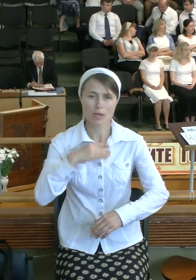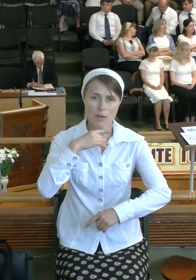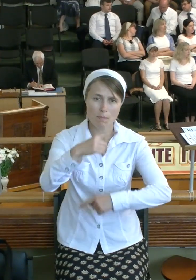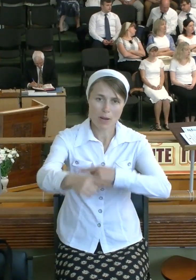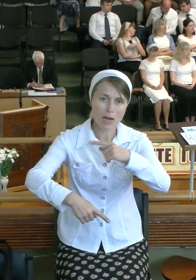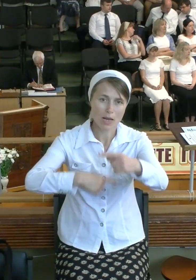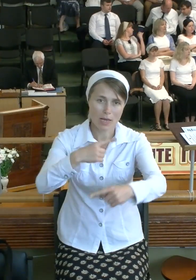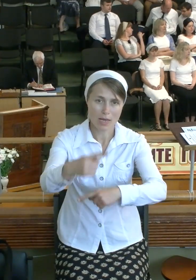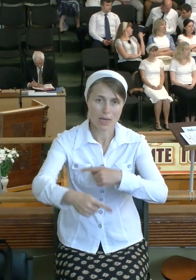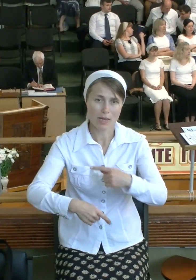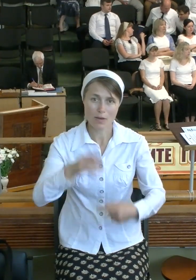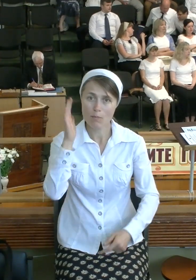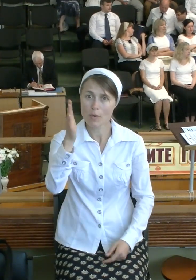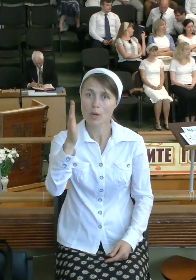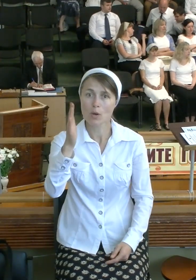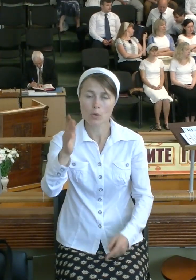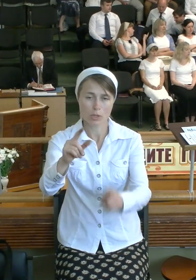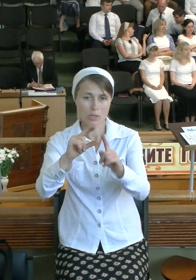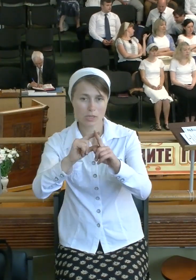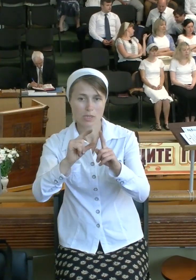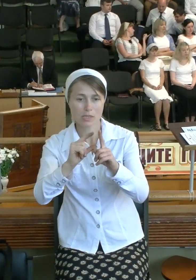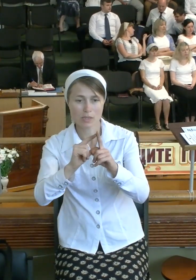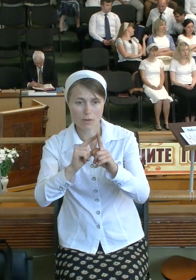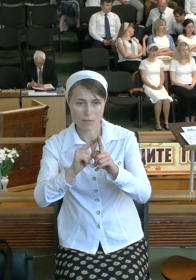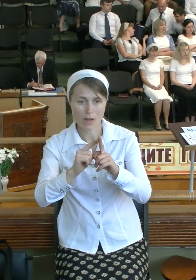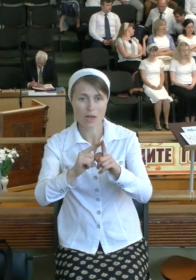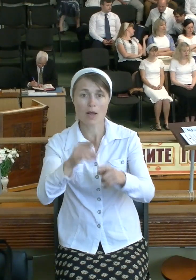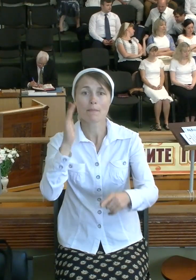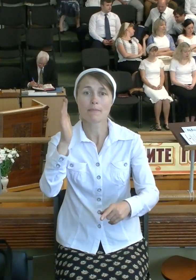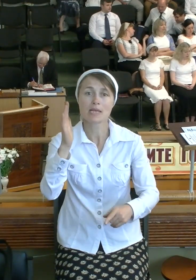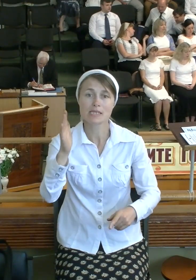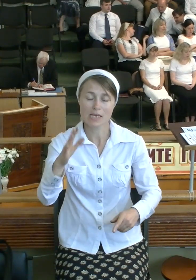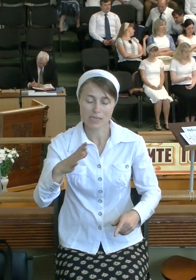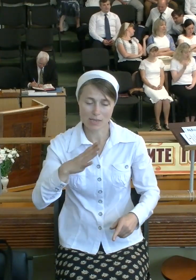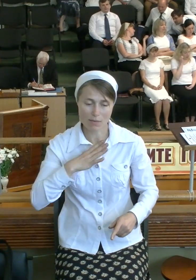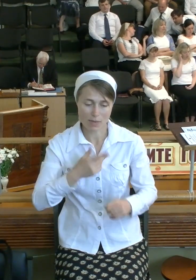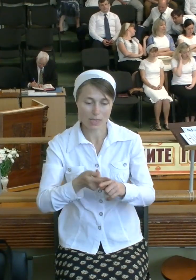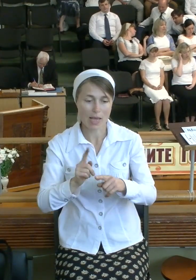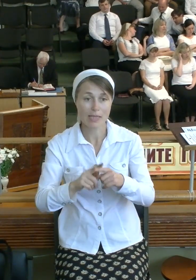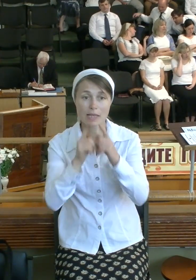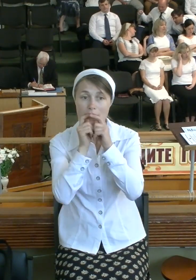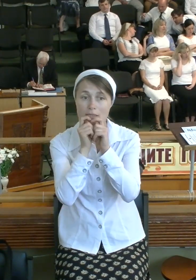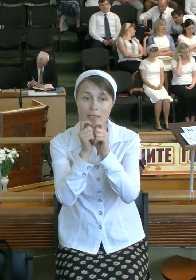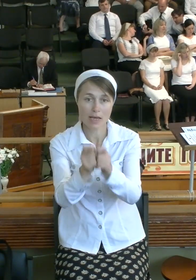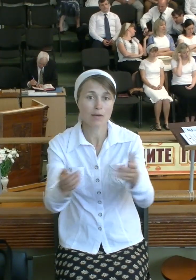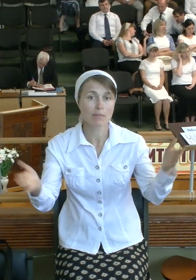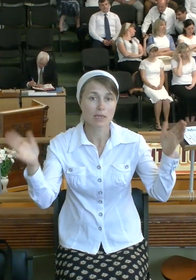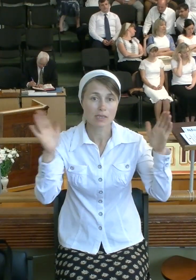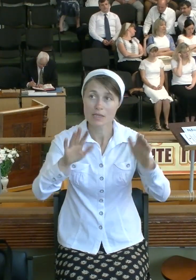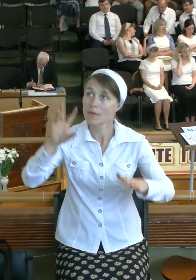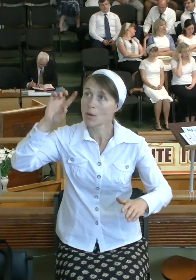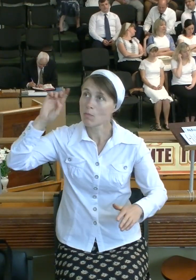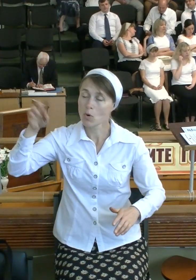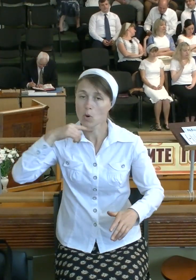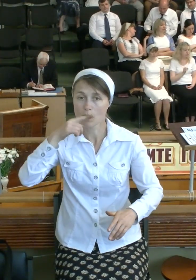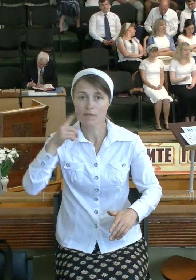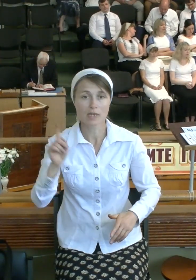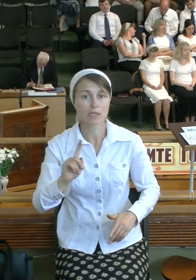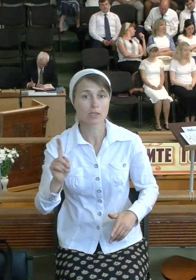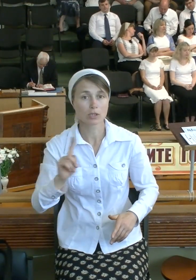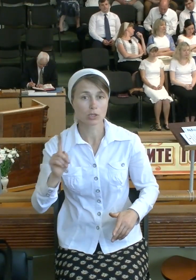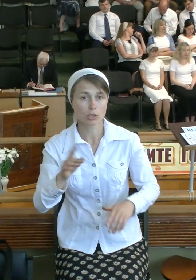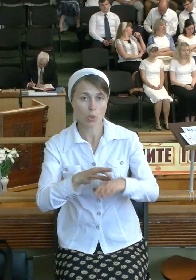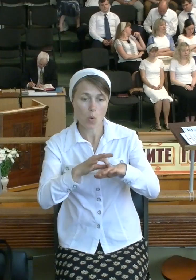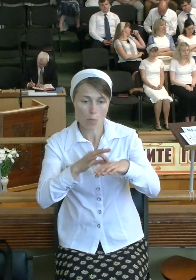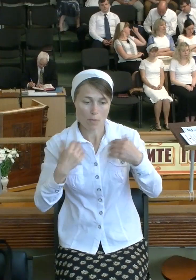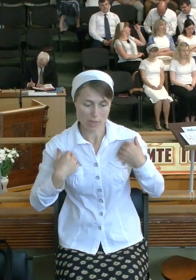пророческих словах предсказан был сей дар благословенный. Бог говорил, что в плотяных